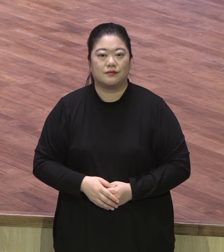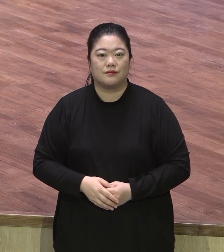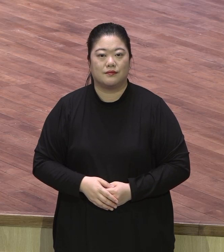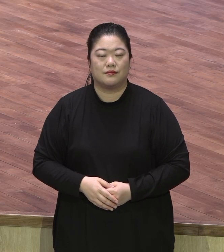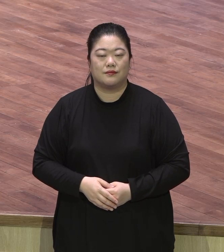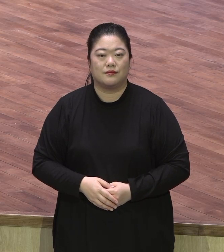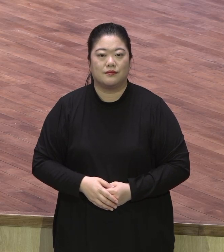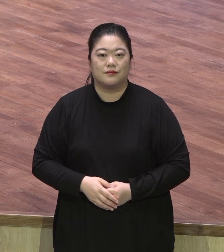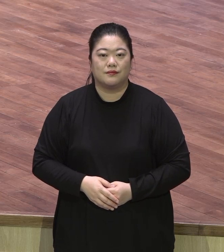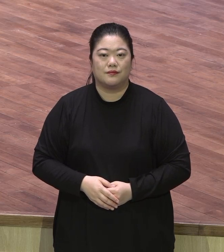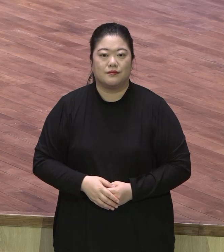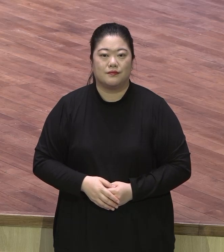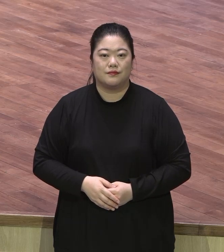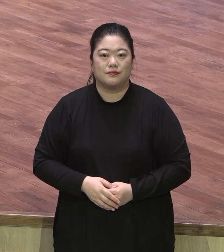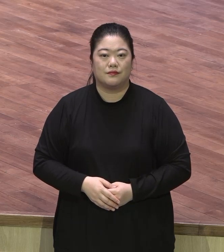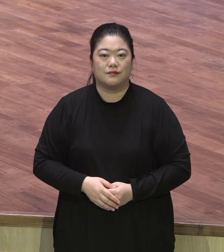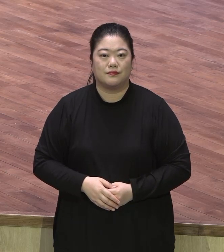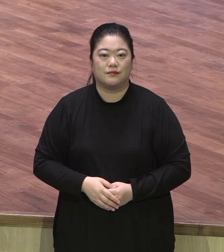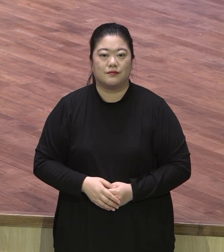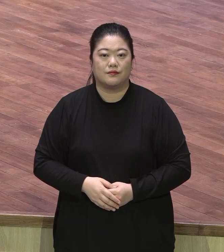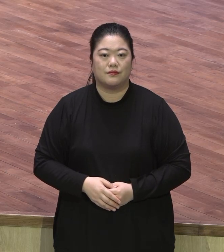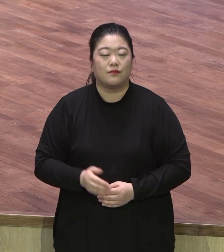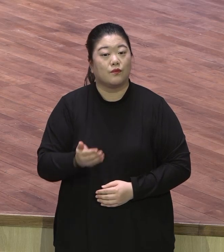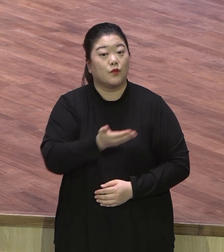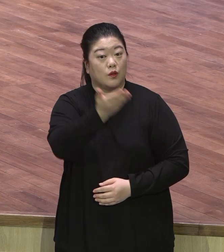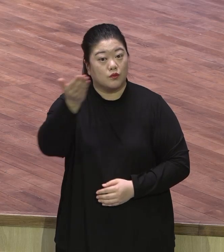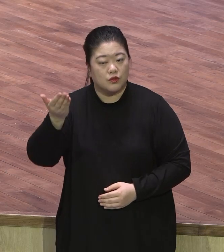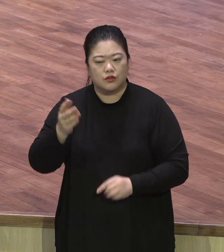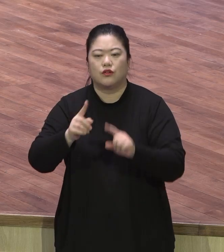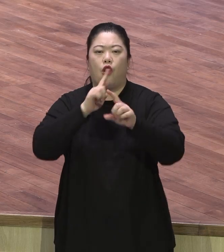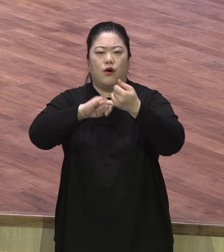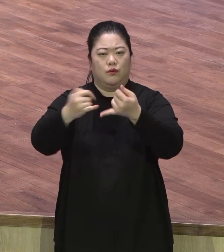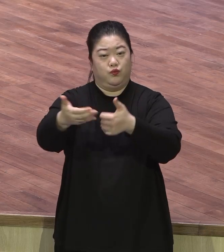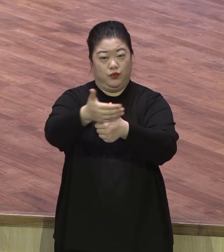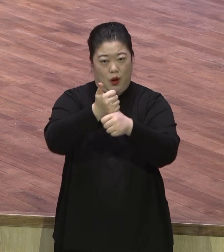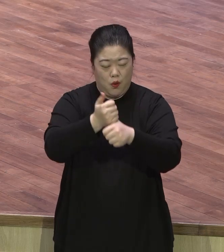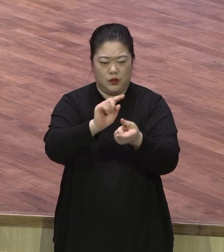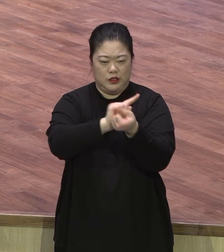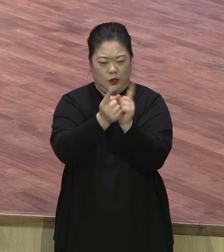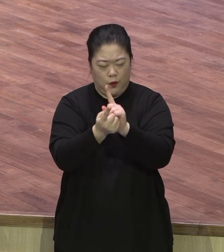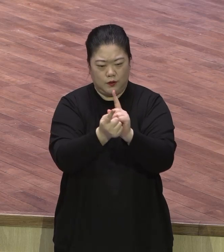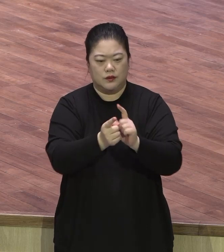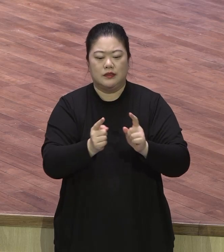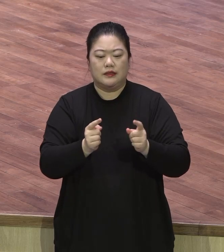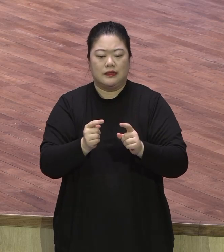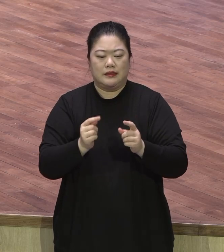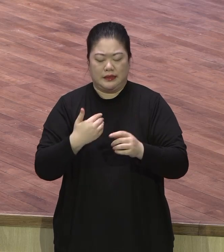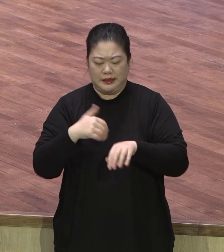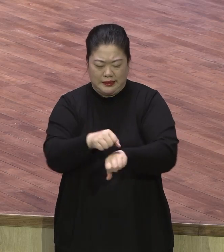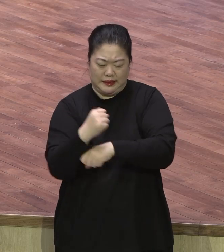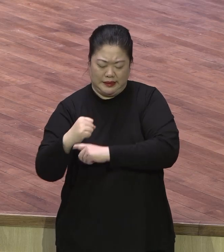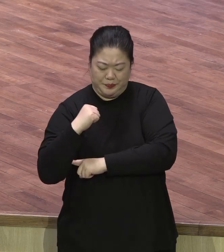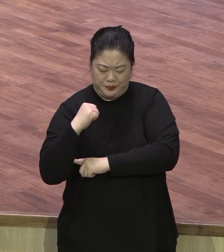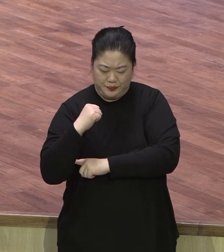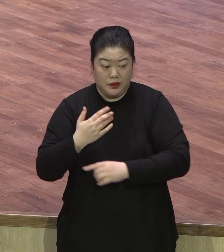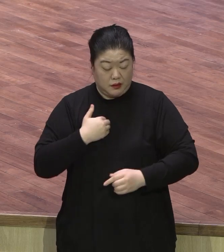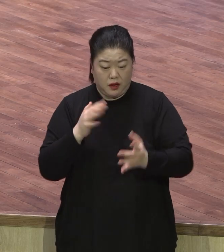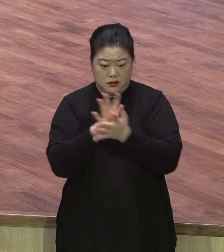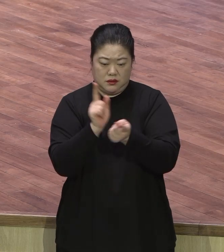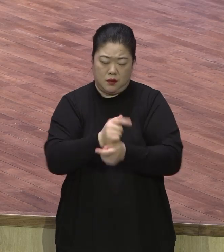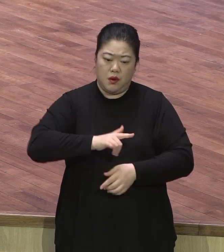이 은약을 잡고 우리 모든 성도의 힘으로 합쳐서 보내는 성교사 가는